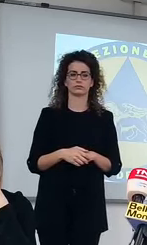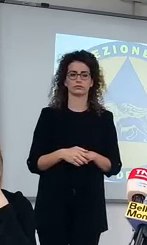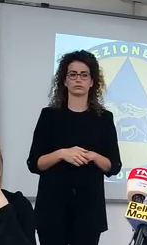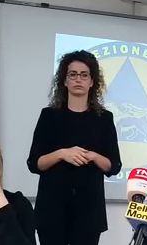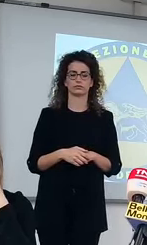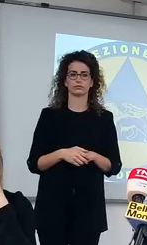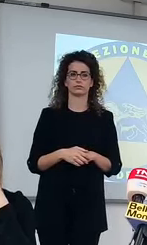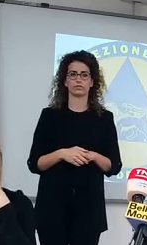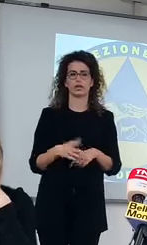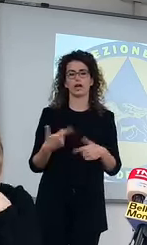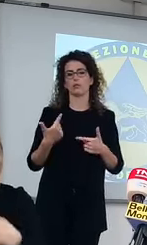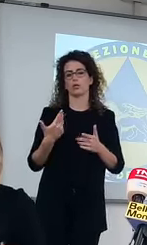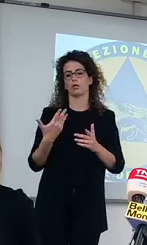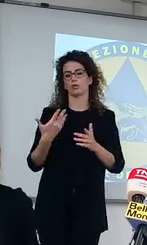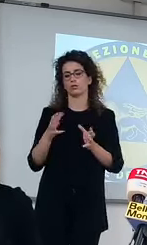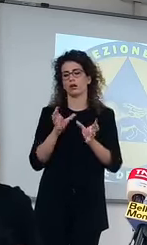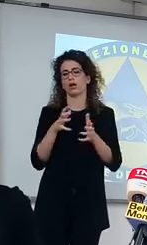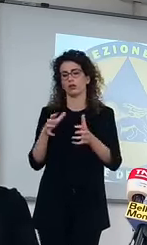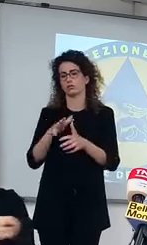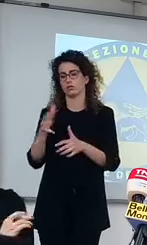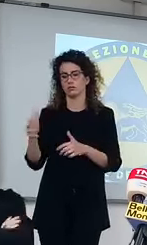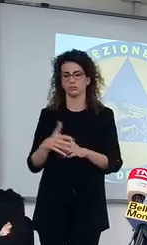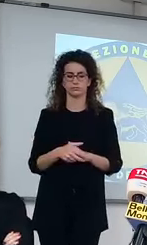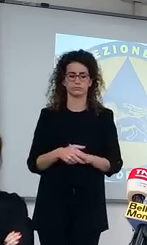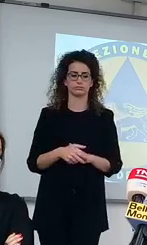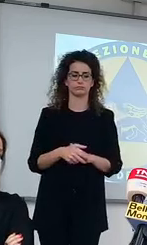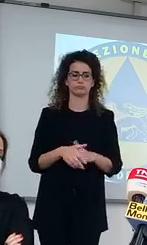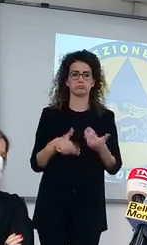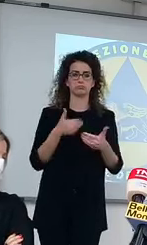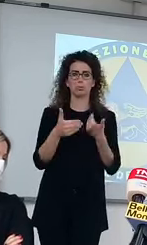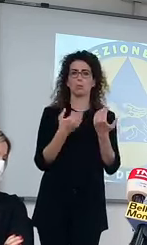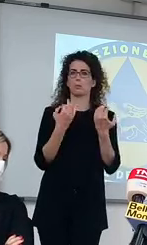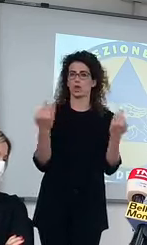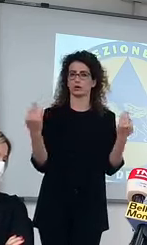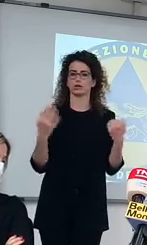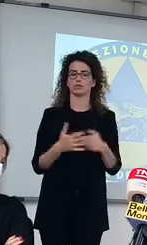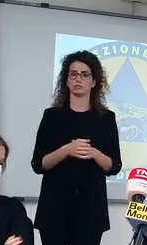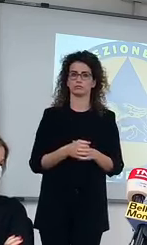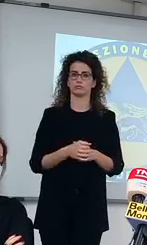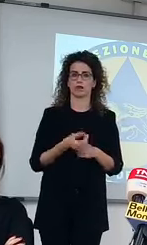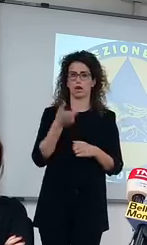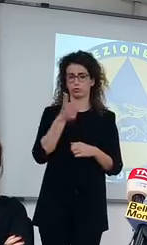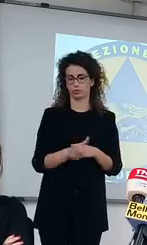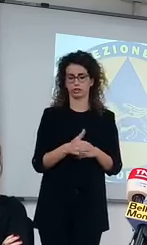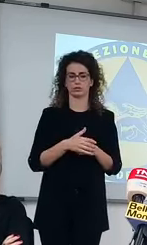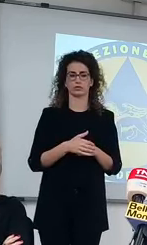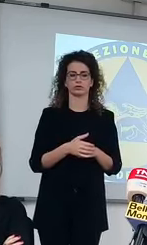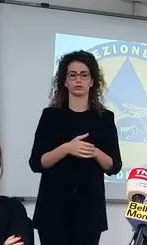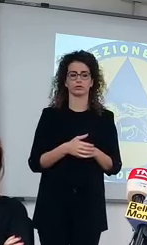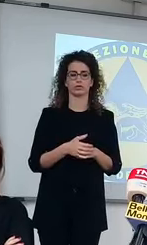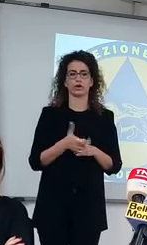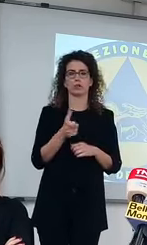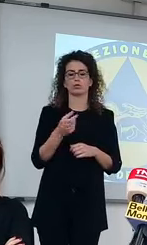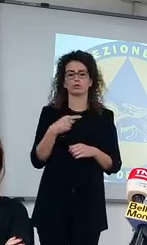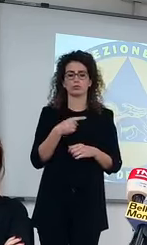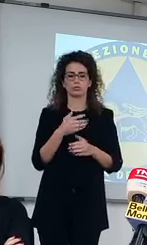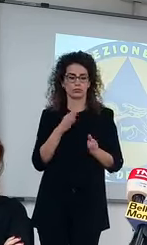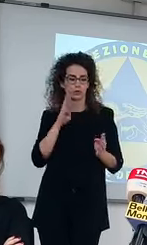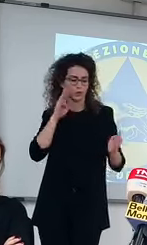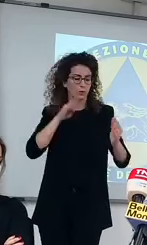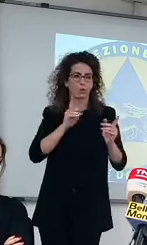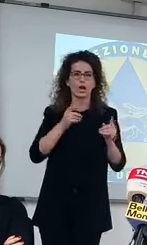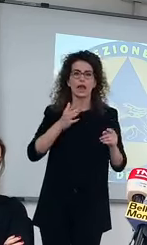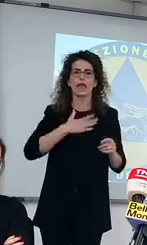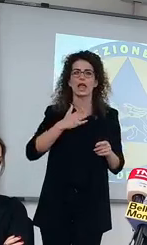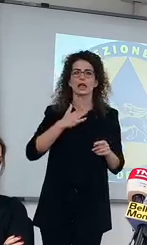e poi si va scendendo nelle altre categorie. Quindi sta andando bene. Perché? Perché noi abbiamo investito sulle fasce d'età. Possiamo